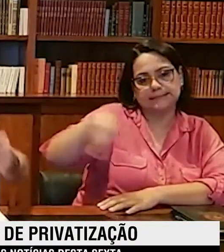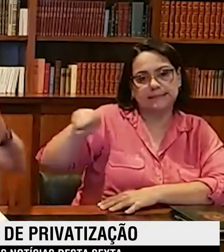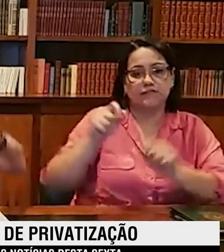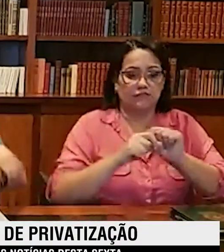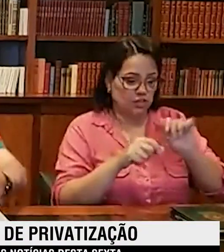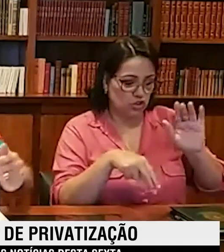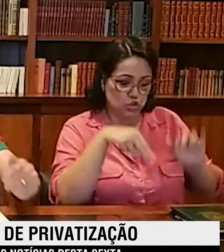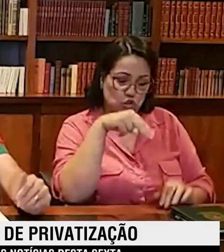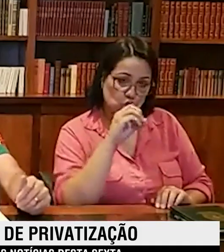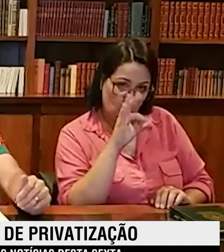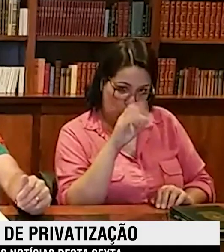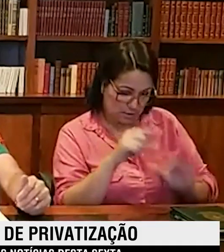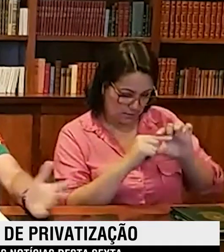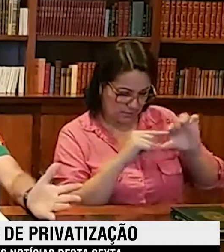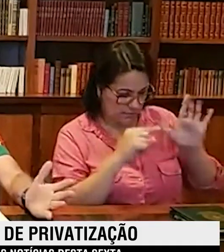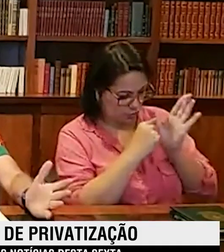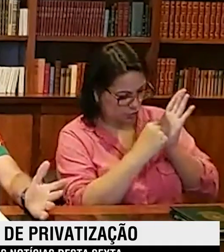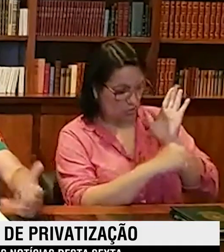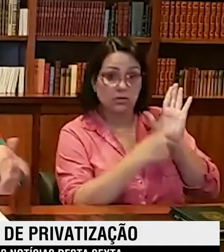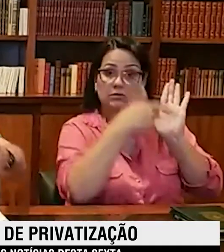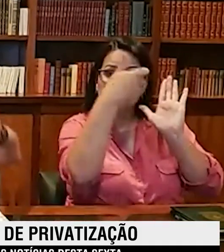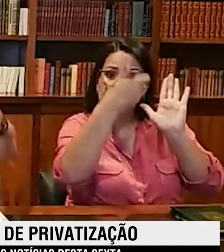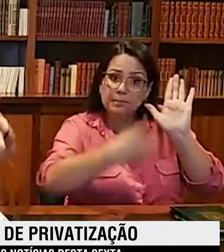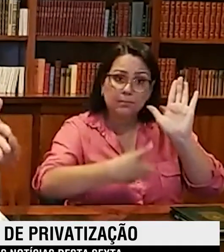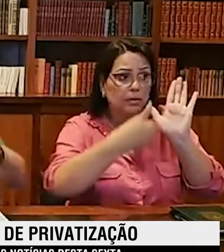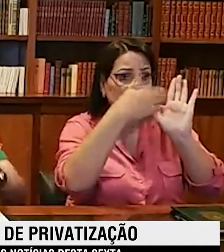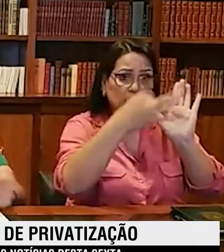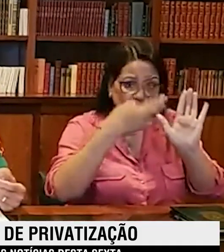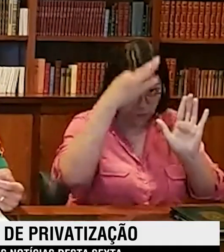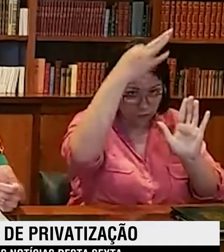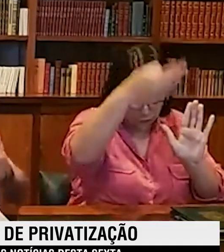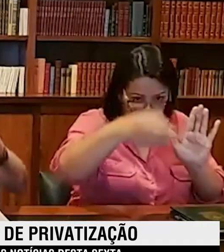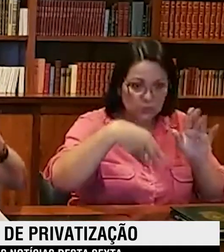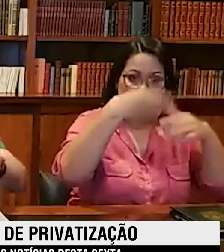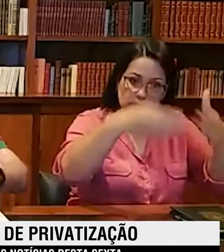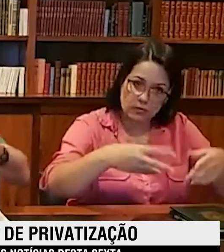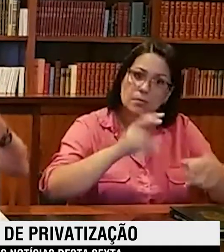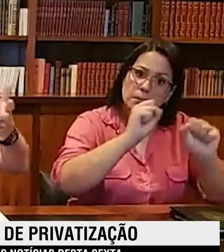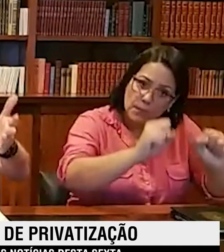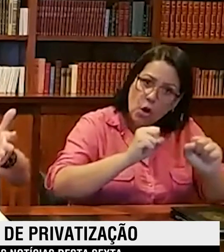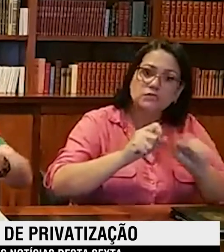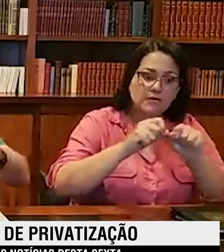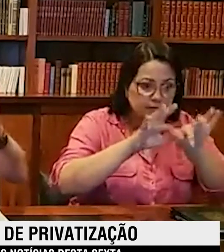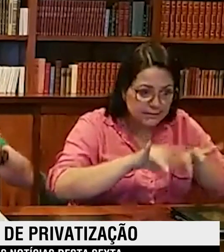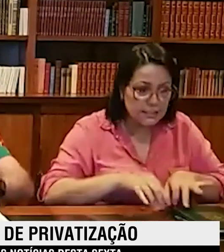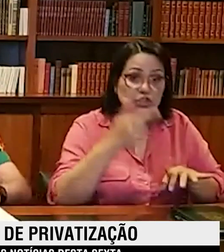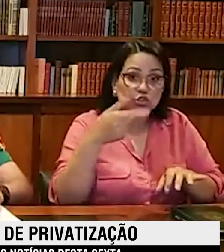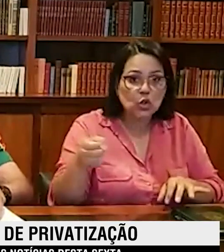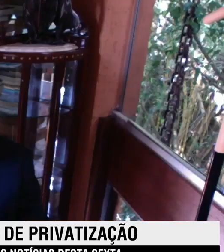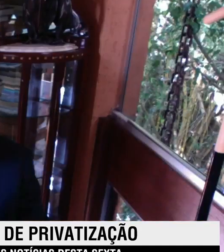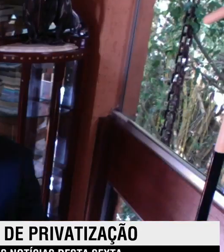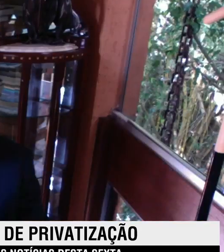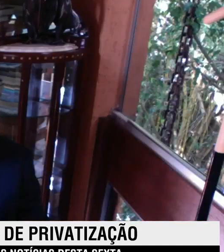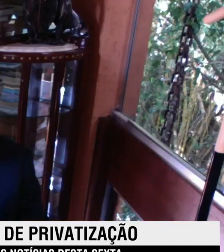conclusão de obras foi publicada na segunda-feira e derrubada 2 dias depois após pressão nas redes